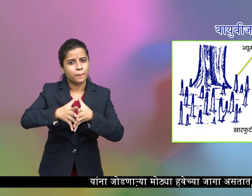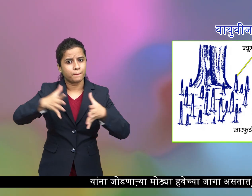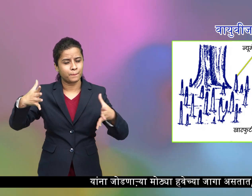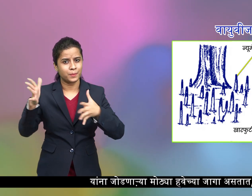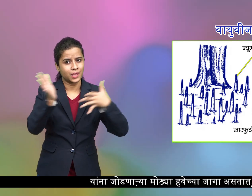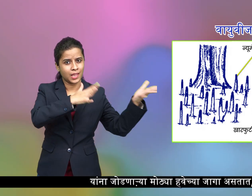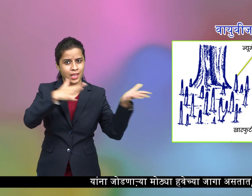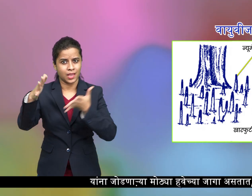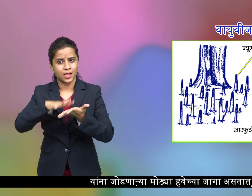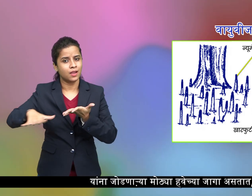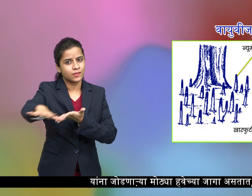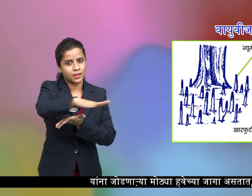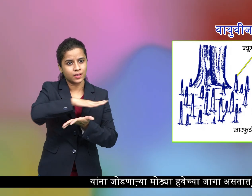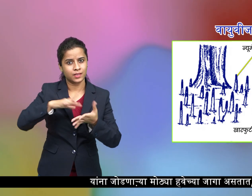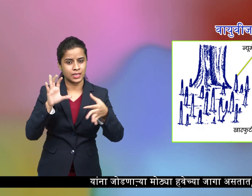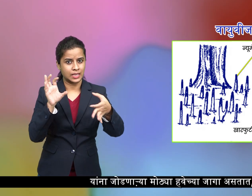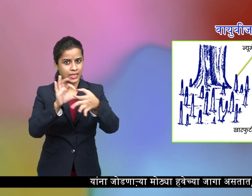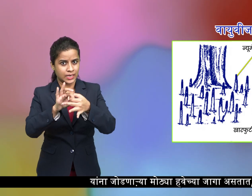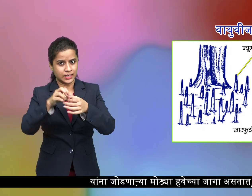यांना जोडणाऱ्या मोठ्या हवेच्या जागा असतात.